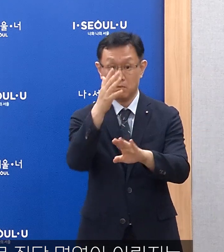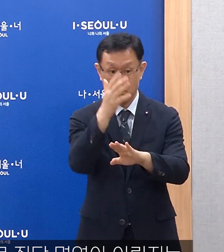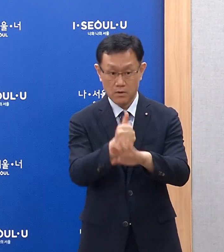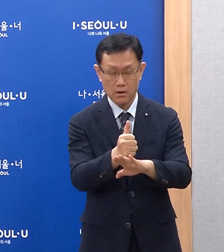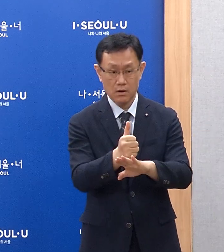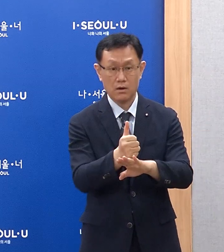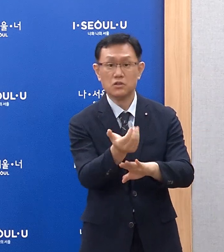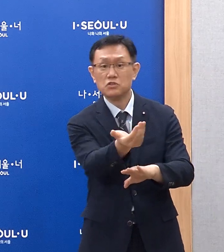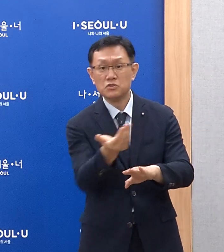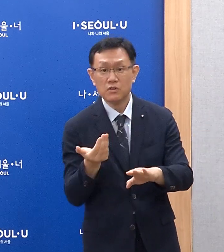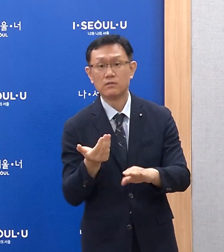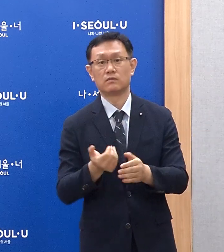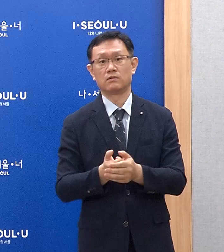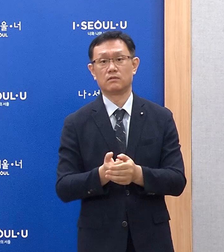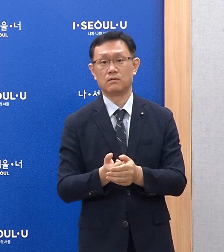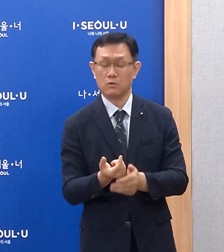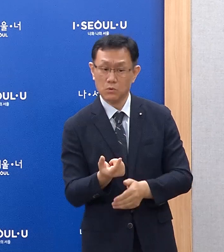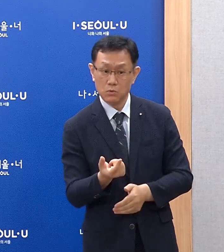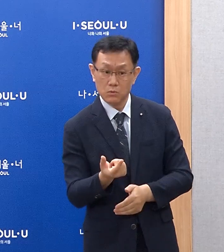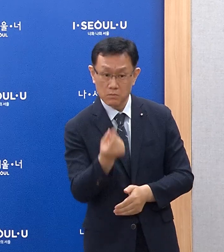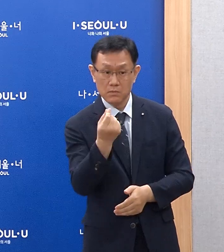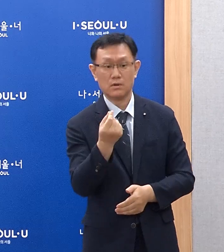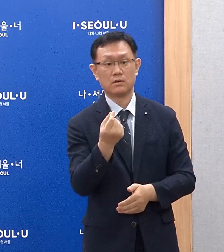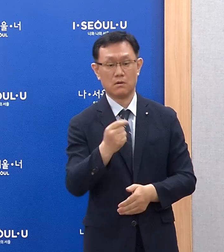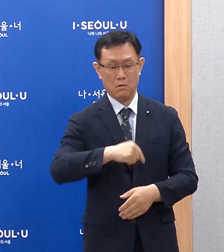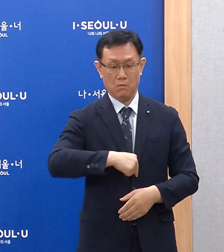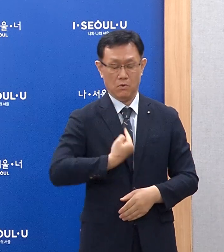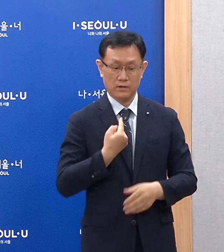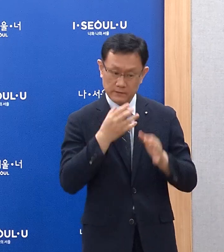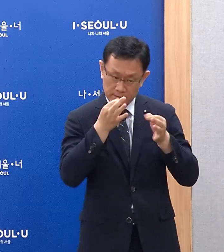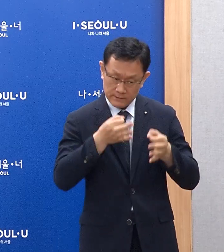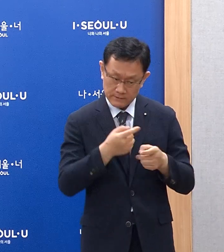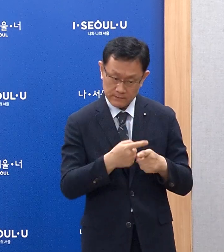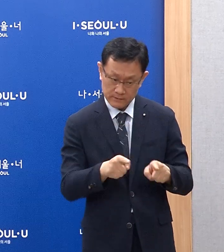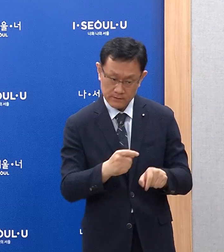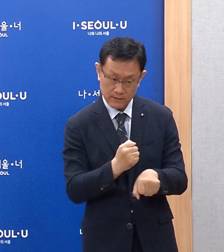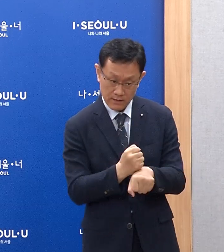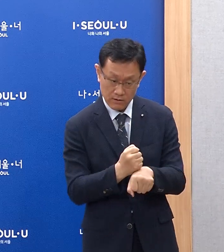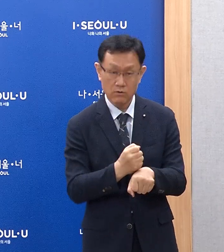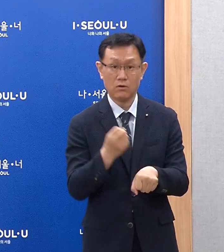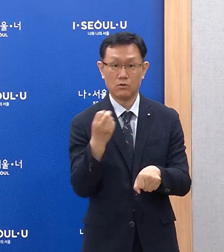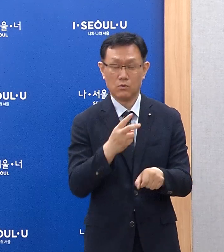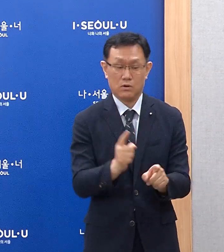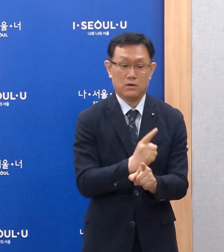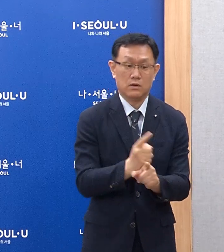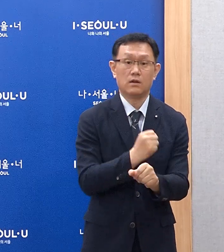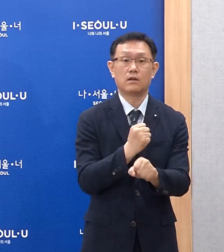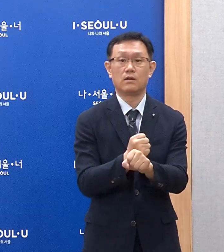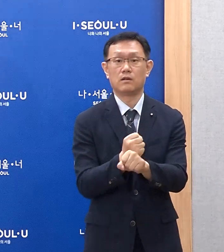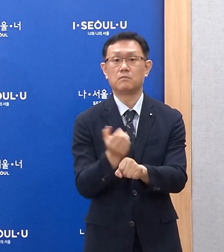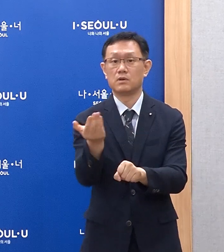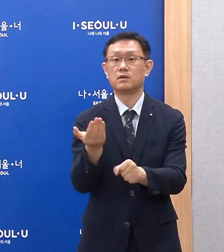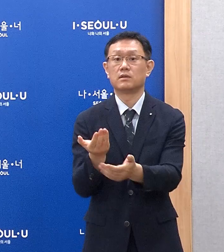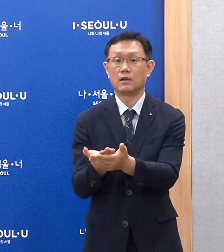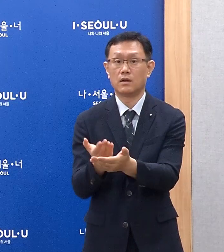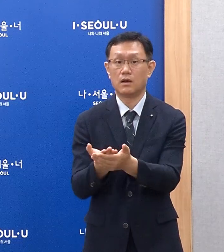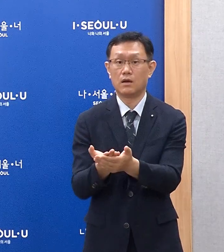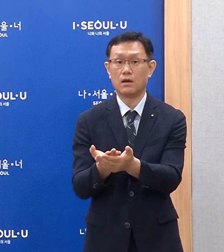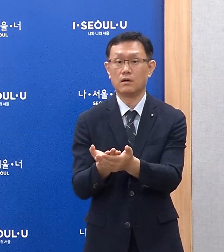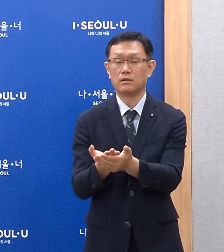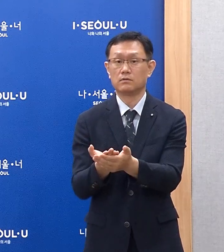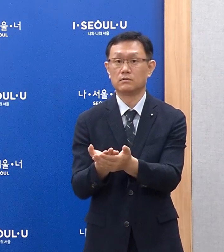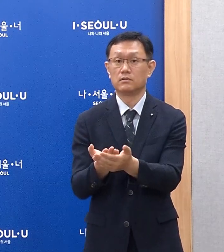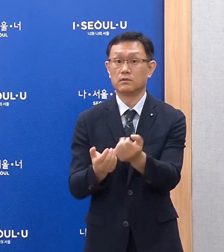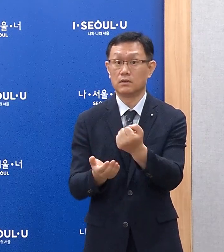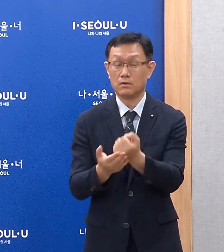대비하여 점차 자가치료를 시행할 수 있는 기준을 미리 마련해달라고 경기도와 함께